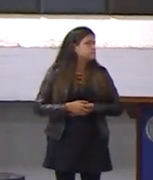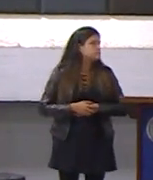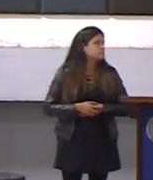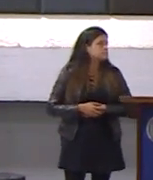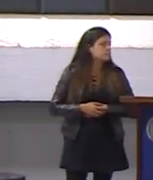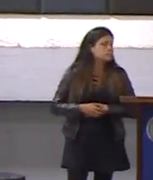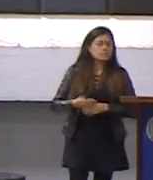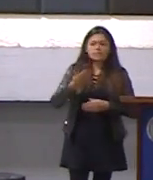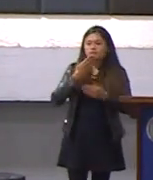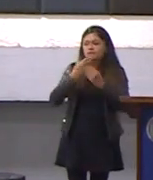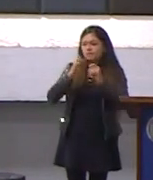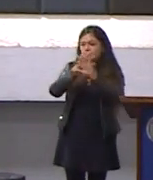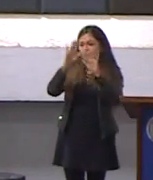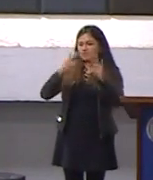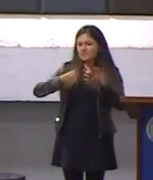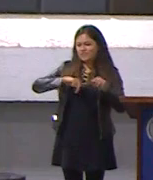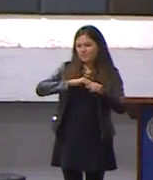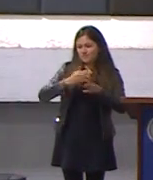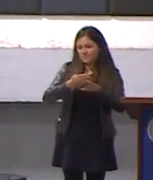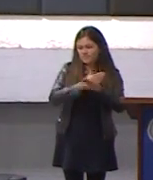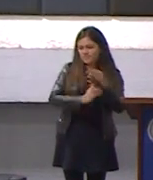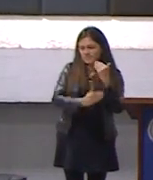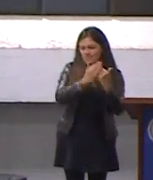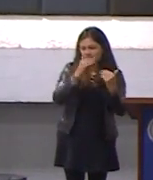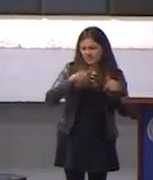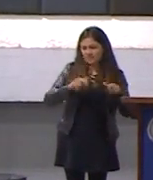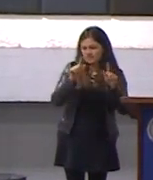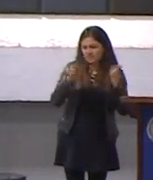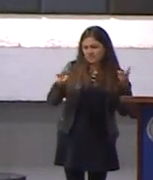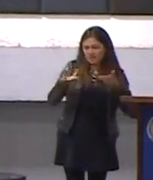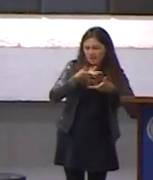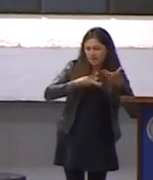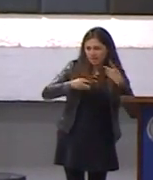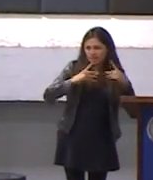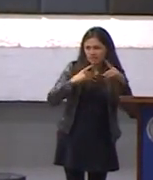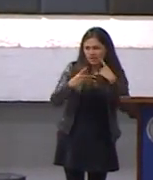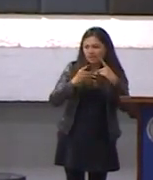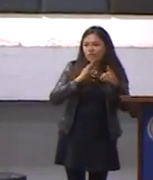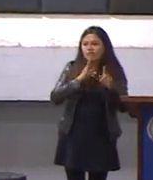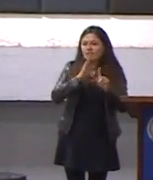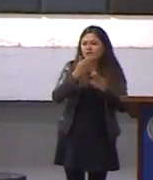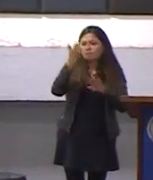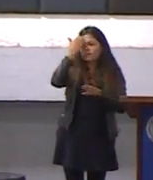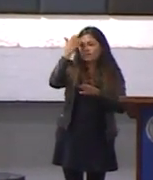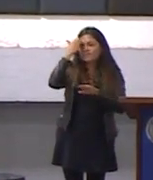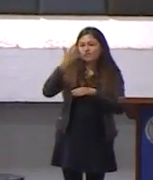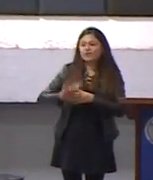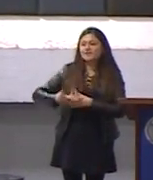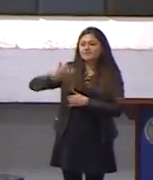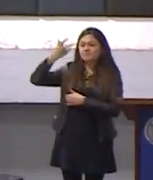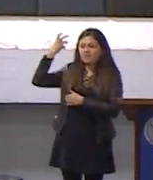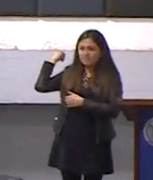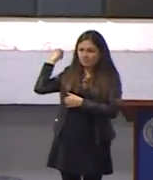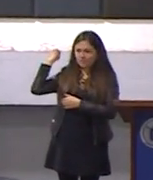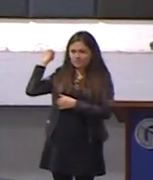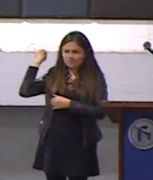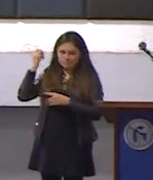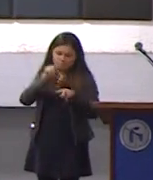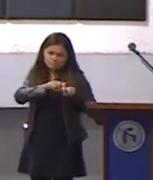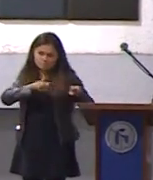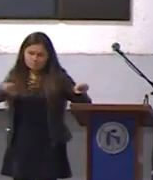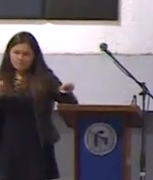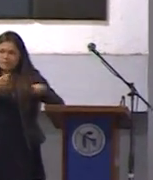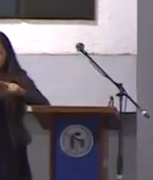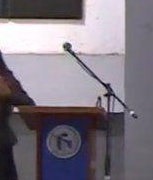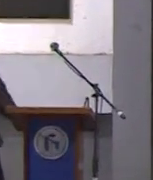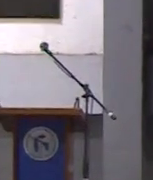inicialmente nos convocaron a este conversatorio como los profesores antiguos pero yo quiero aclarar que el